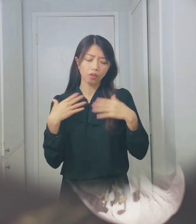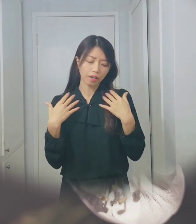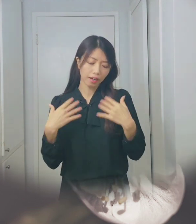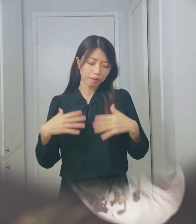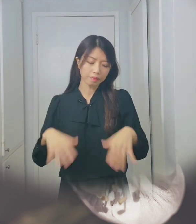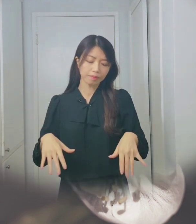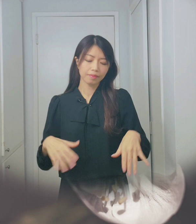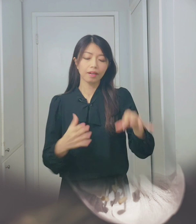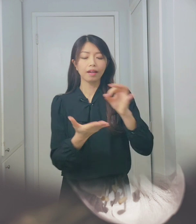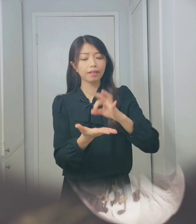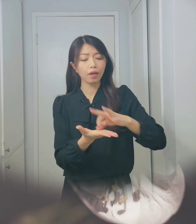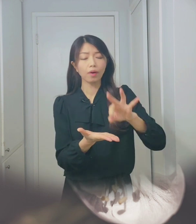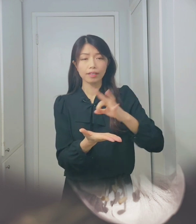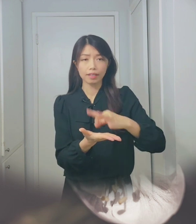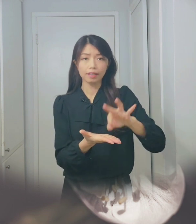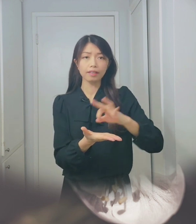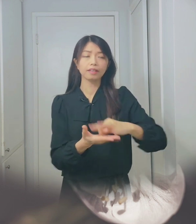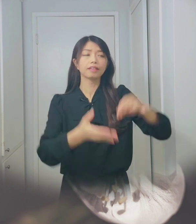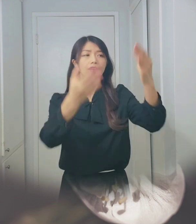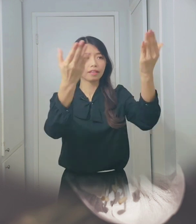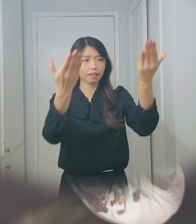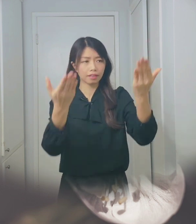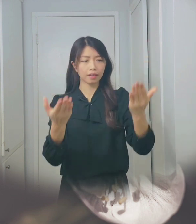나의 연약함 사용하시는